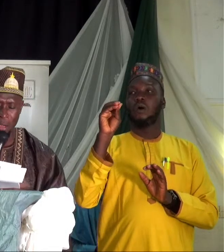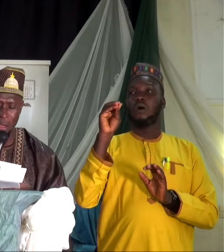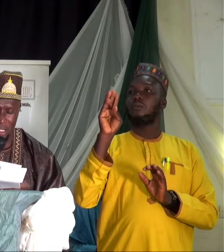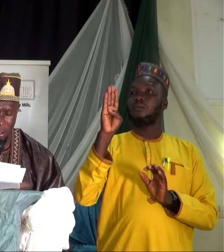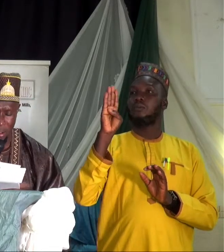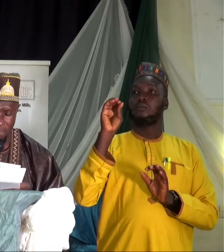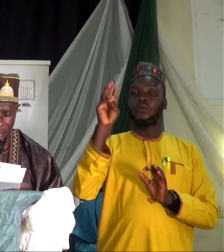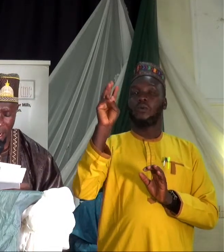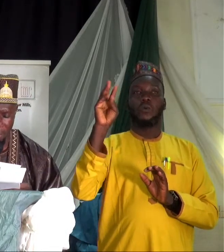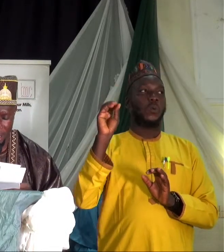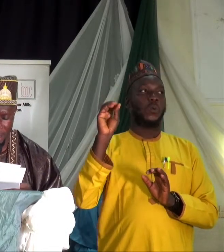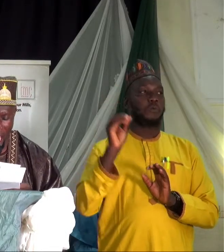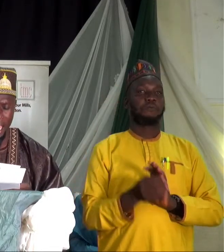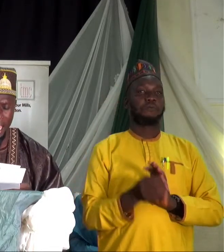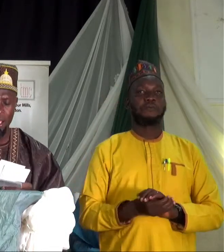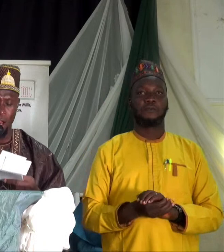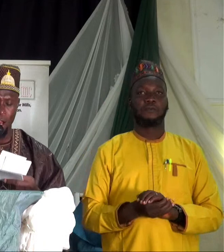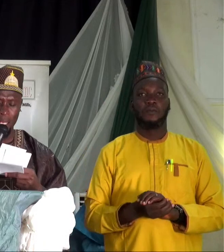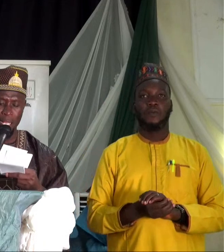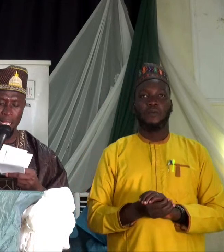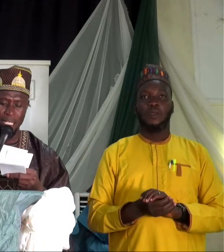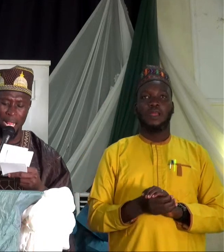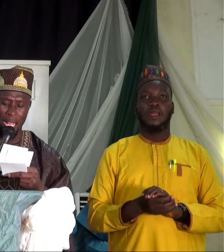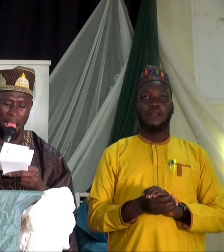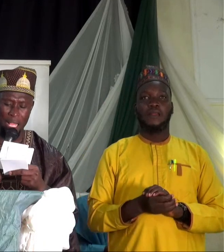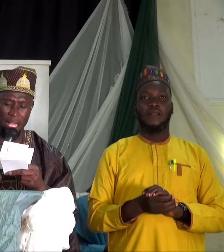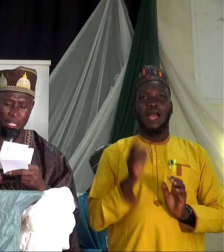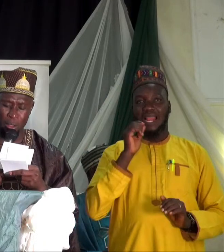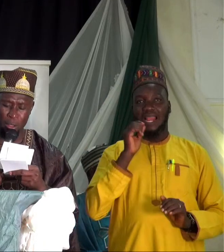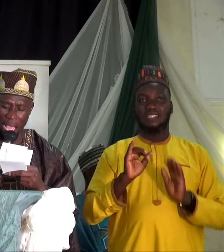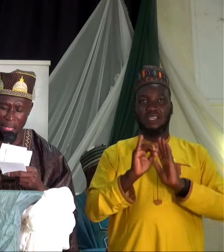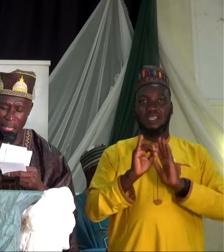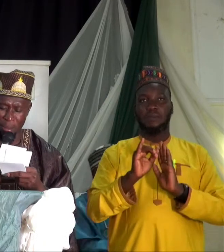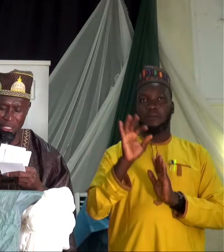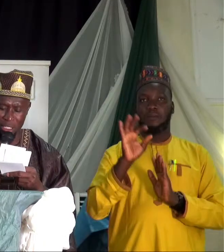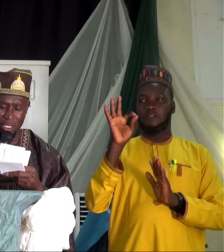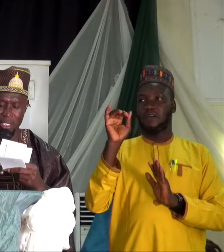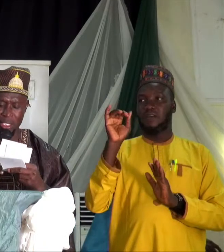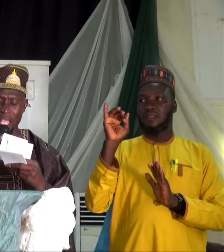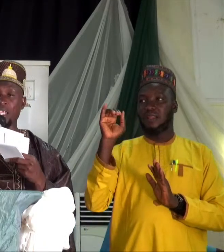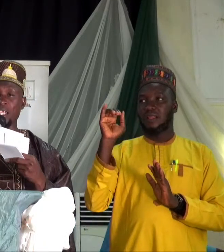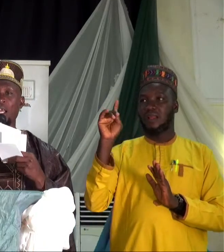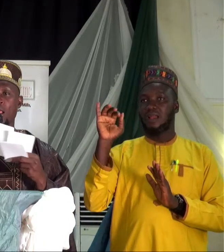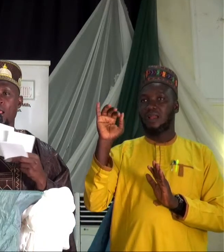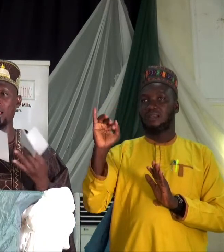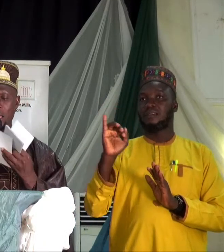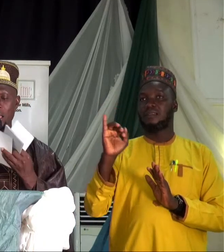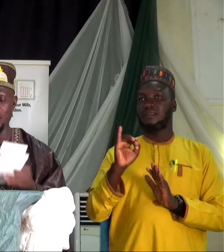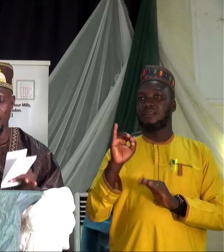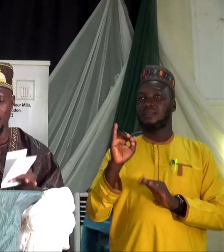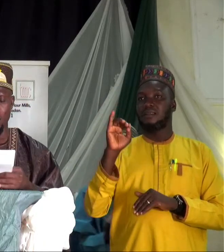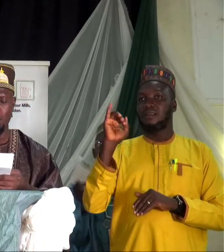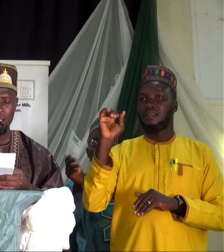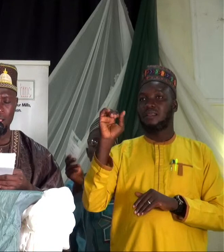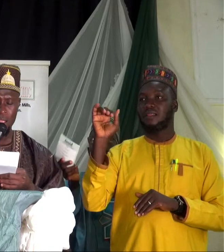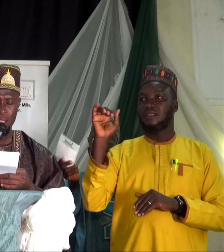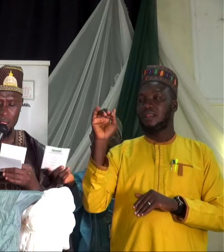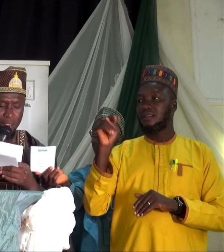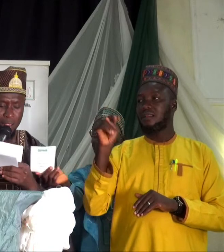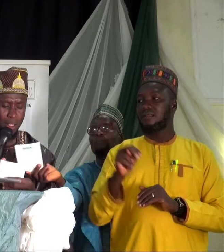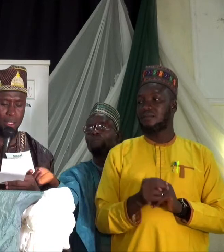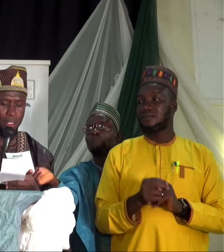Raji Fata, Olaba ni Sanida Sadada, Ilu Ya Beji, Isei, Olaba ni Sanida Sadada. Alabawa